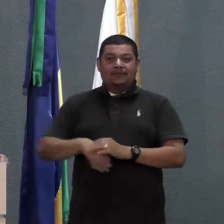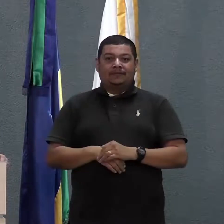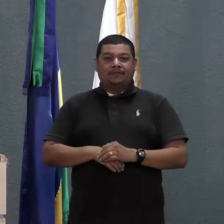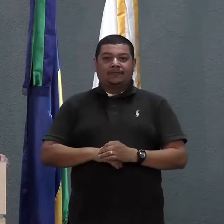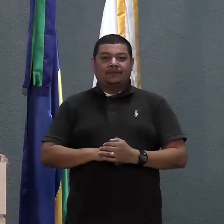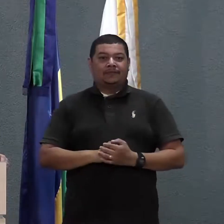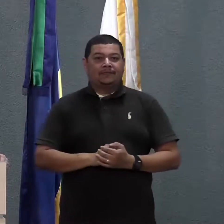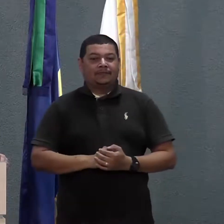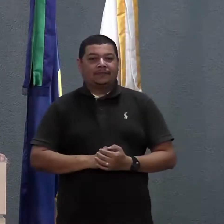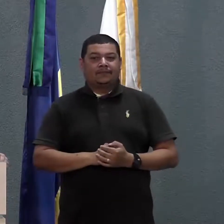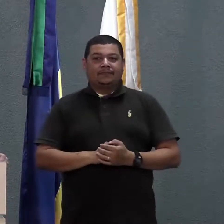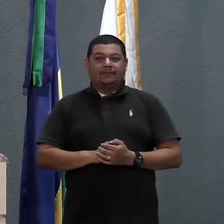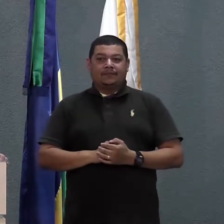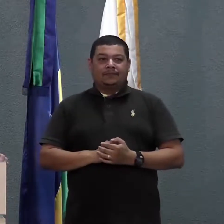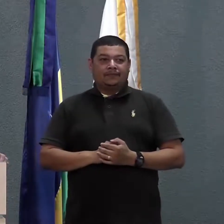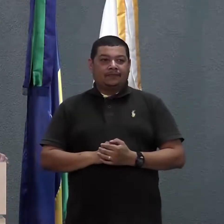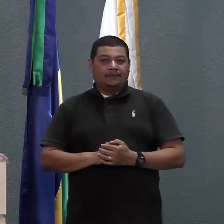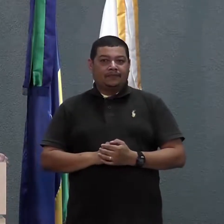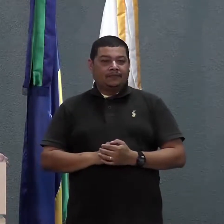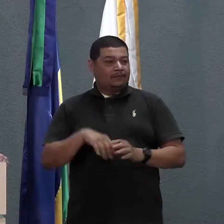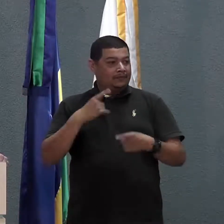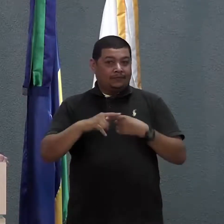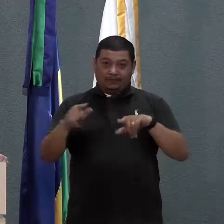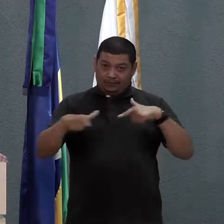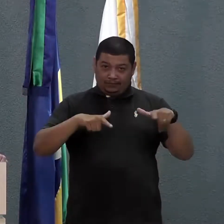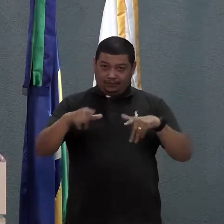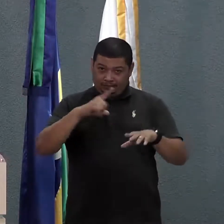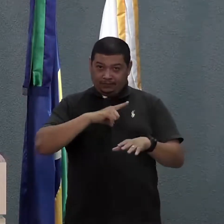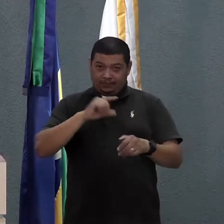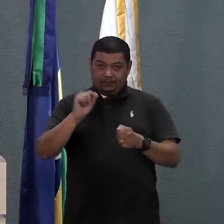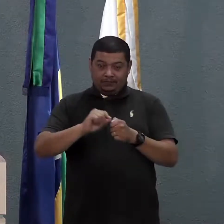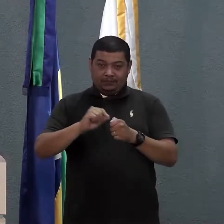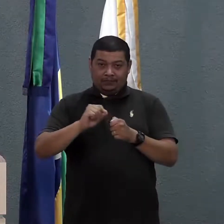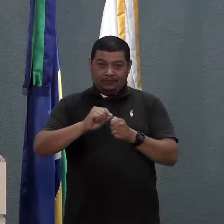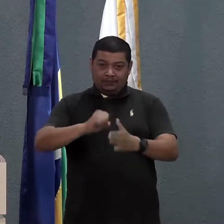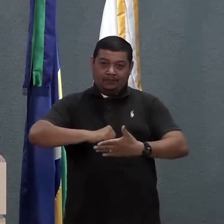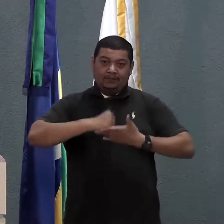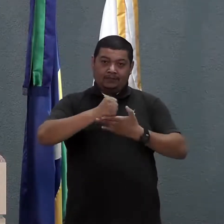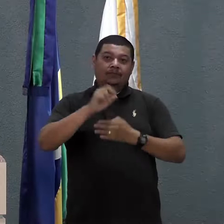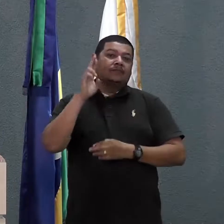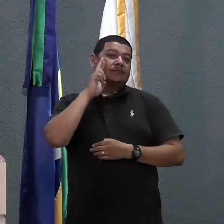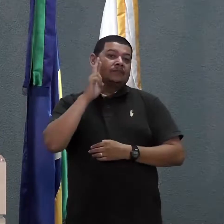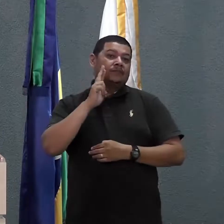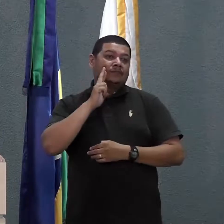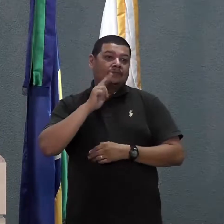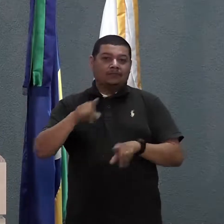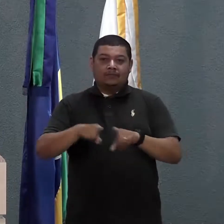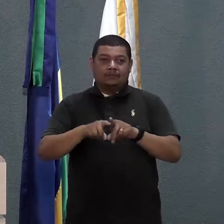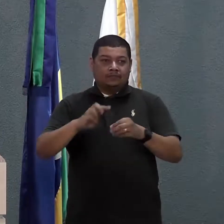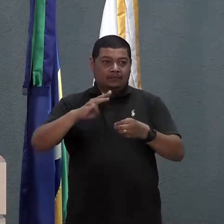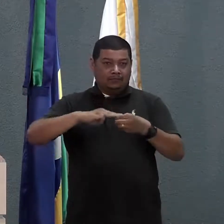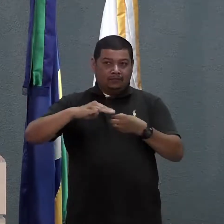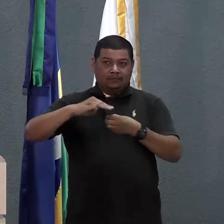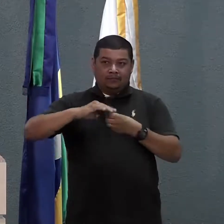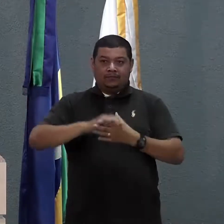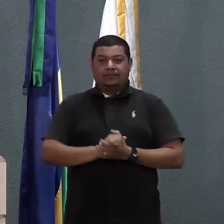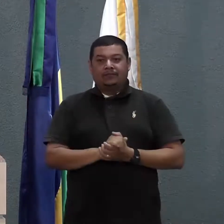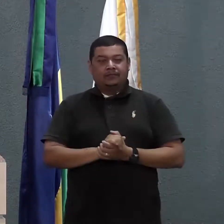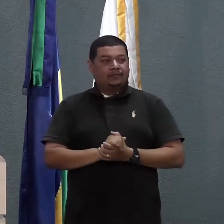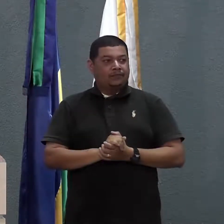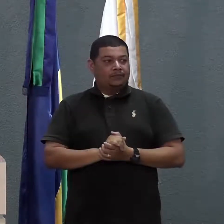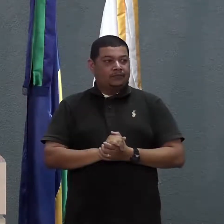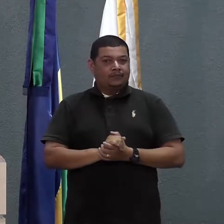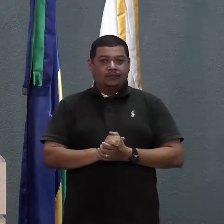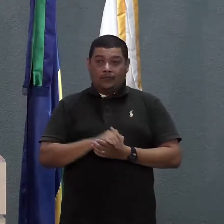aqui, parabenizar a Vossa Excelência pelo trabalho que você tem feito e prestado ao Estado de Rondônia e ao nosso município, doutor Jorge. Uma